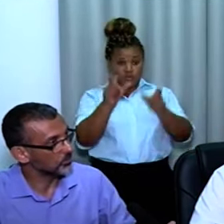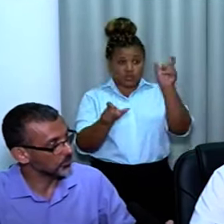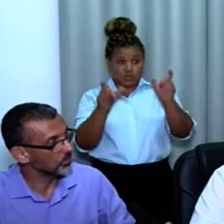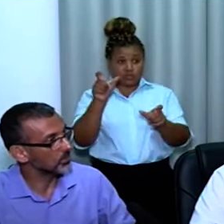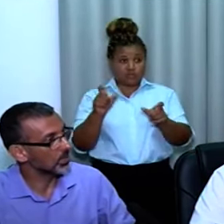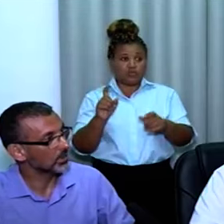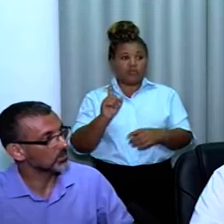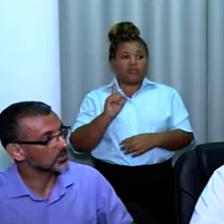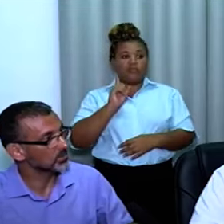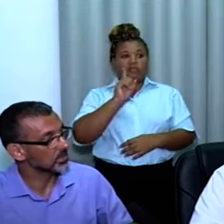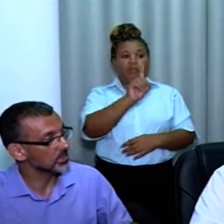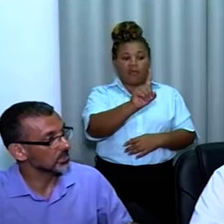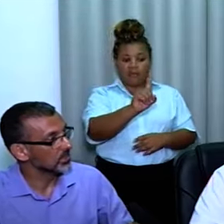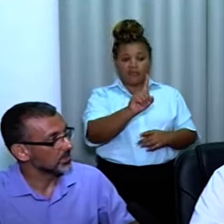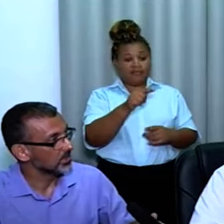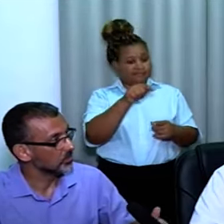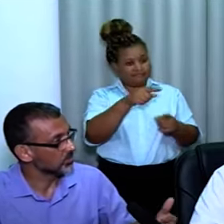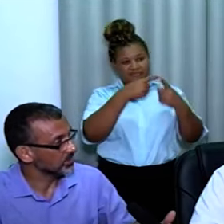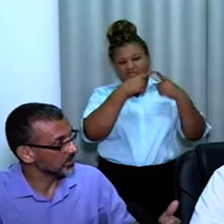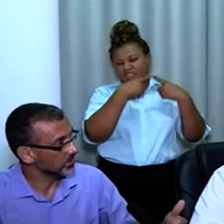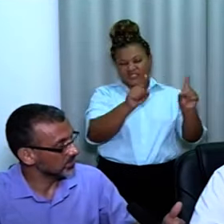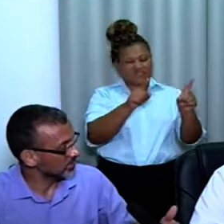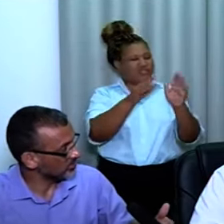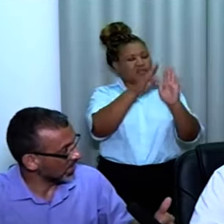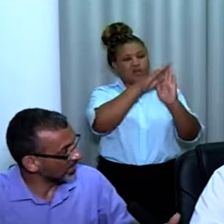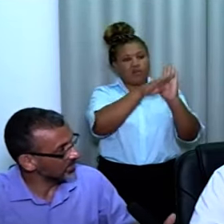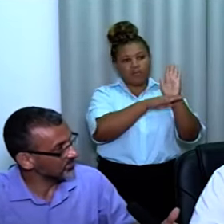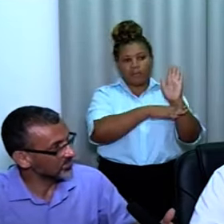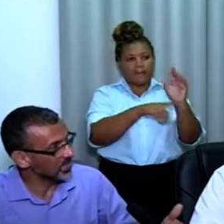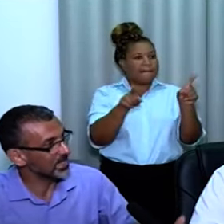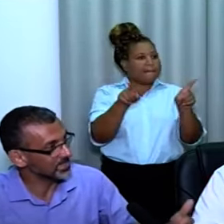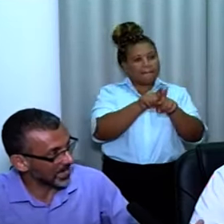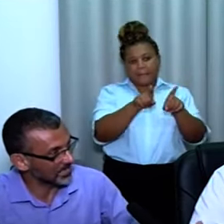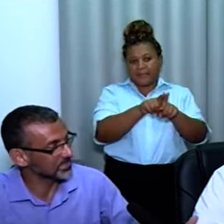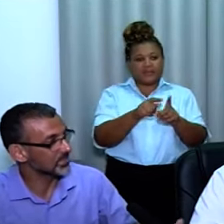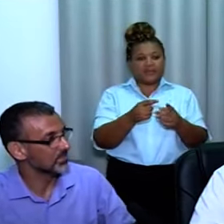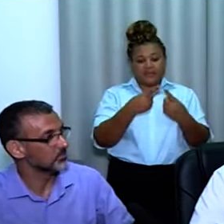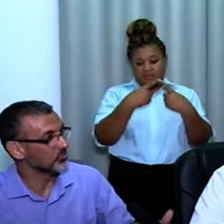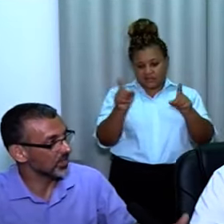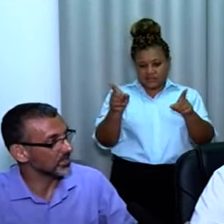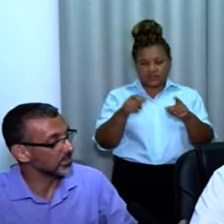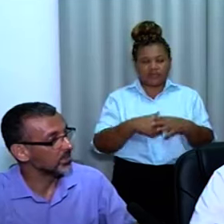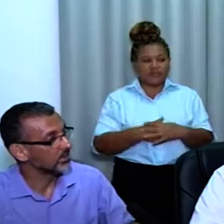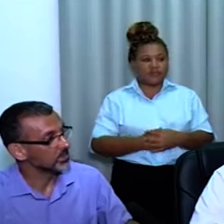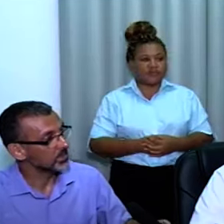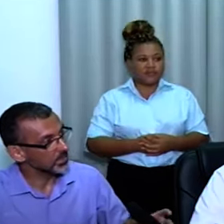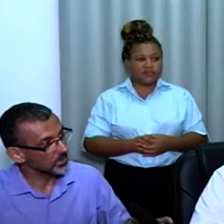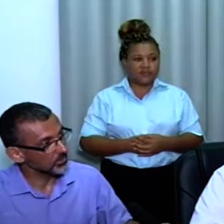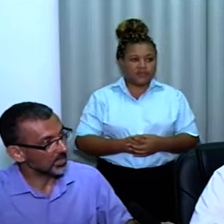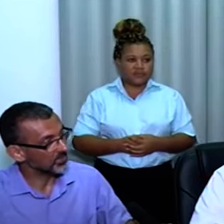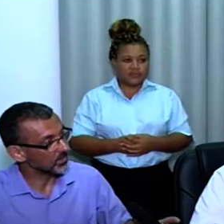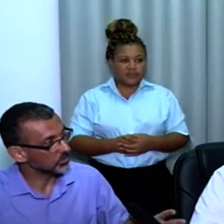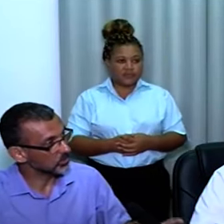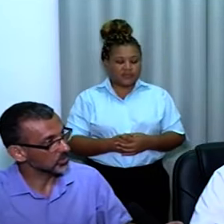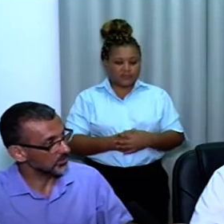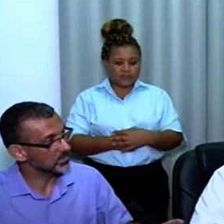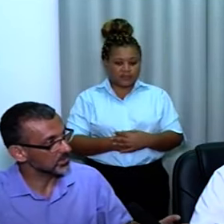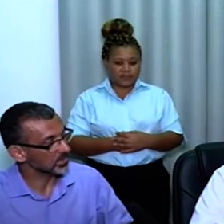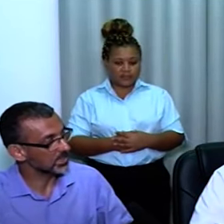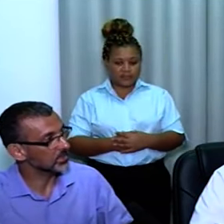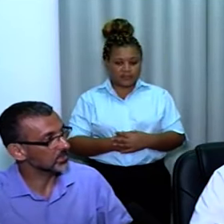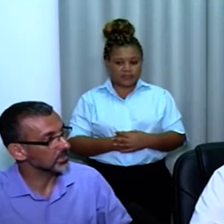nouveau, pour nous, à cause, nous pas arrive dans la stase pour faire les. Présent qui nous peut le faire dans tout